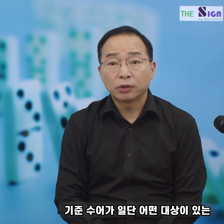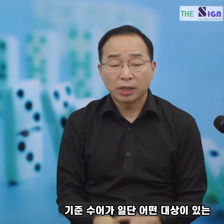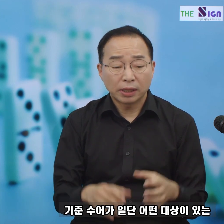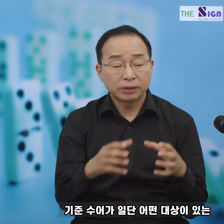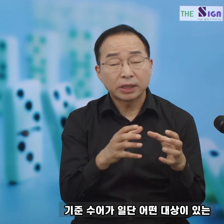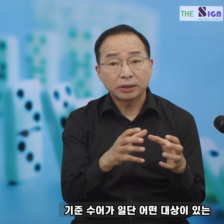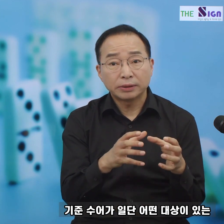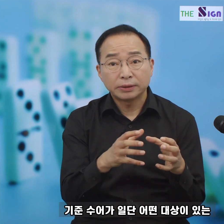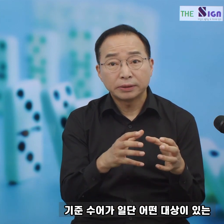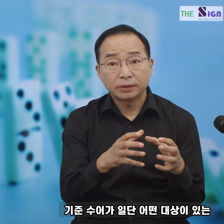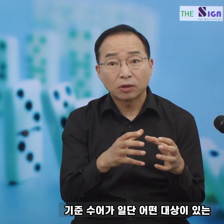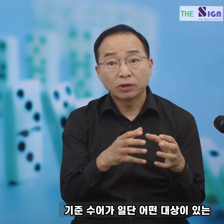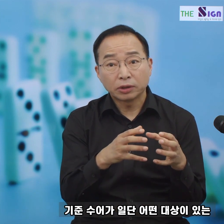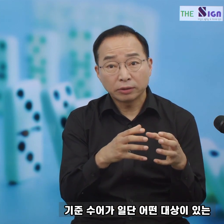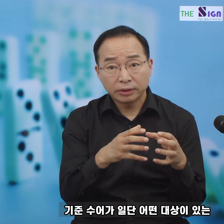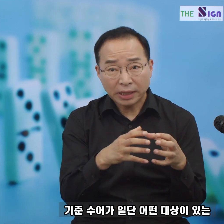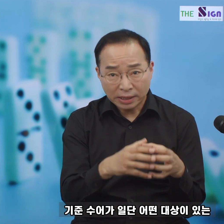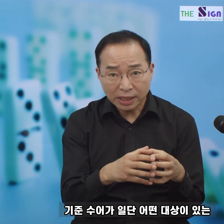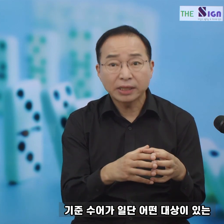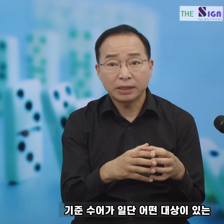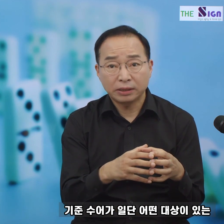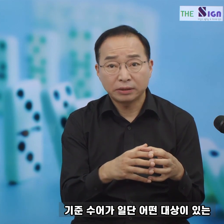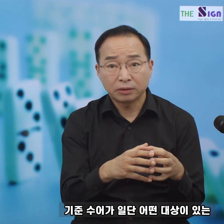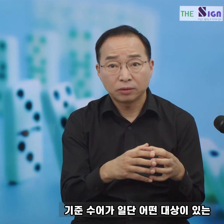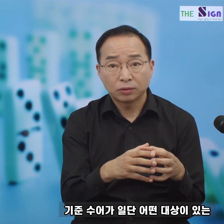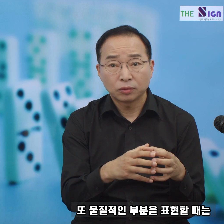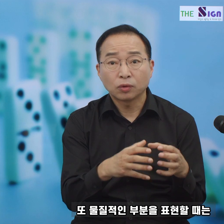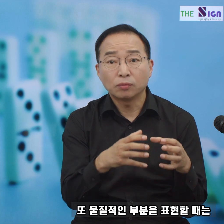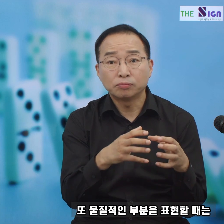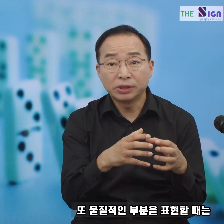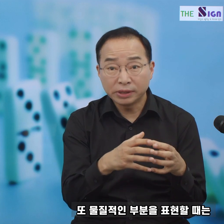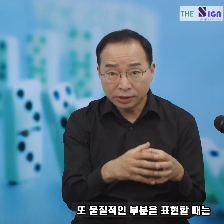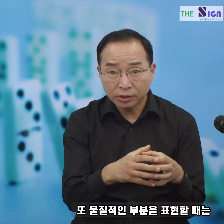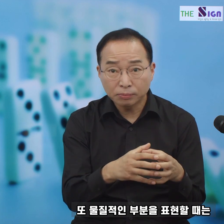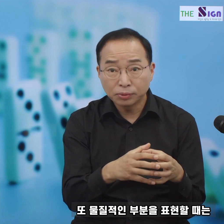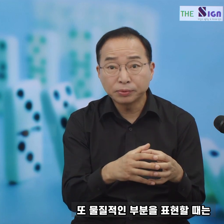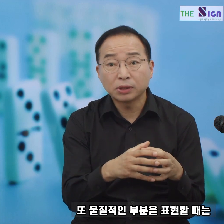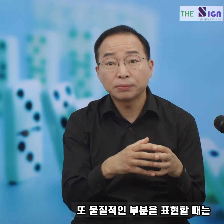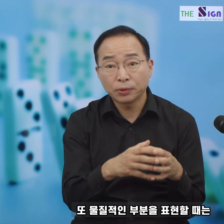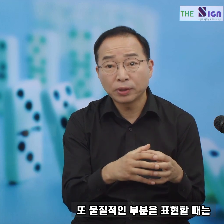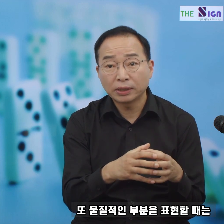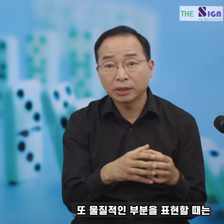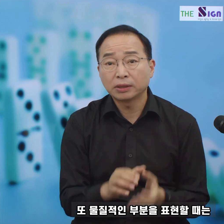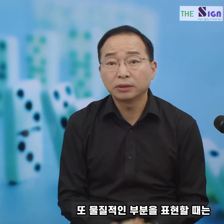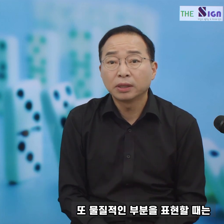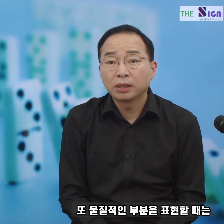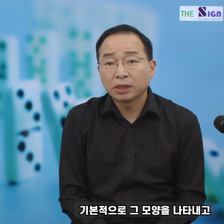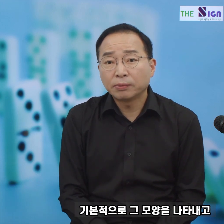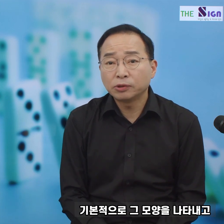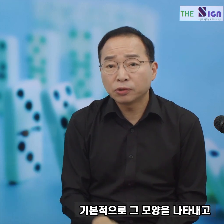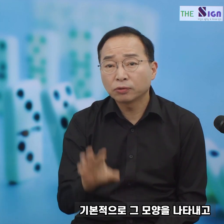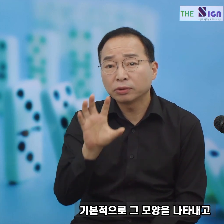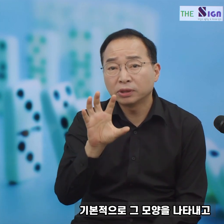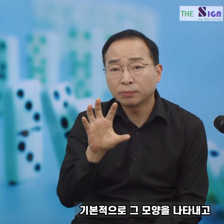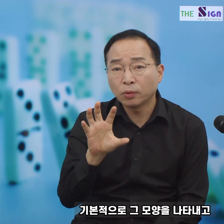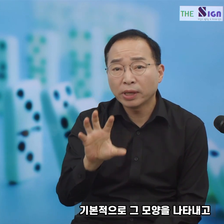수어가 일단 어떤 대상이 있는 또 물질적인 부분을 표현할 때는 기본적으로 그